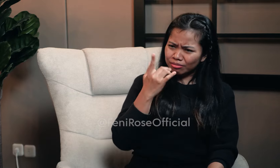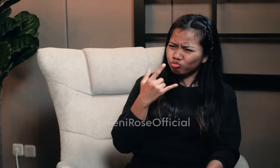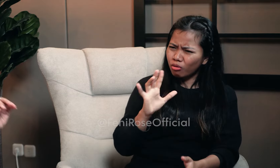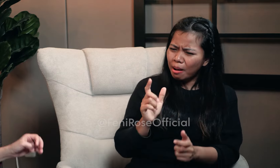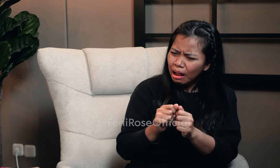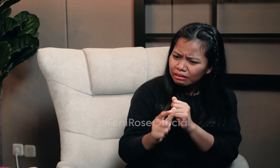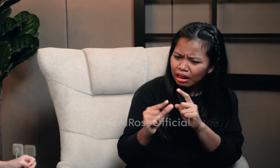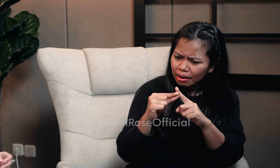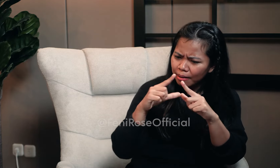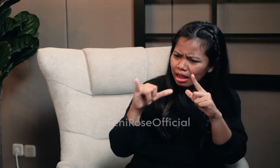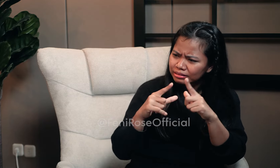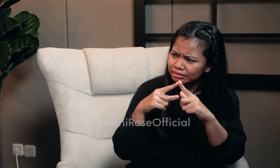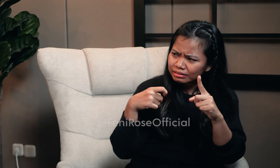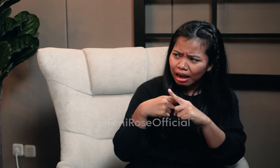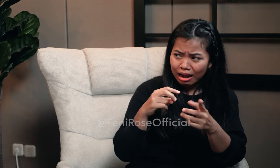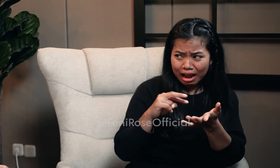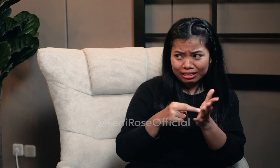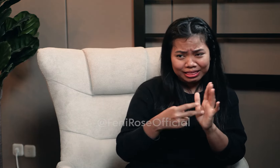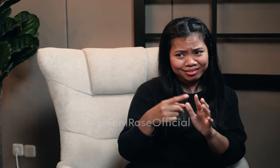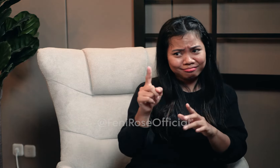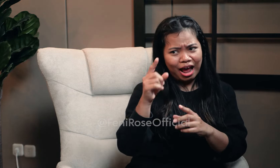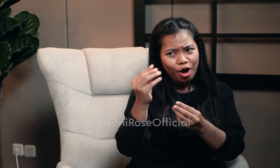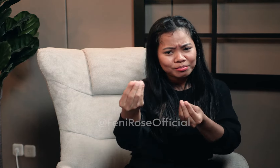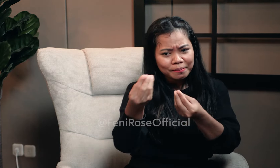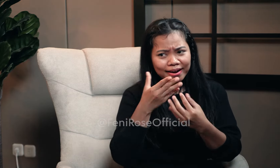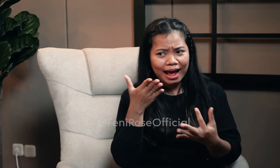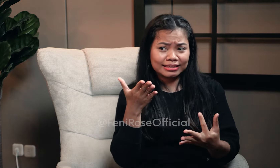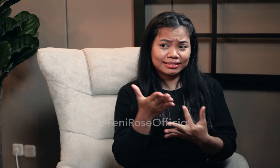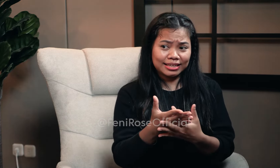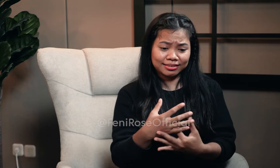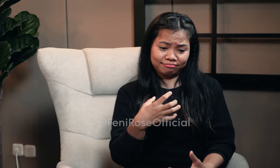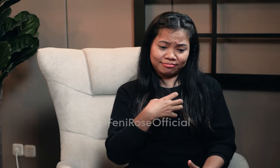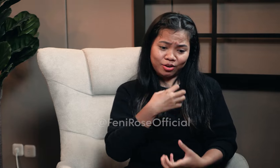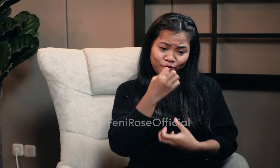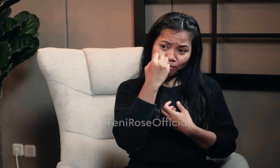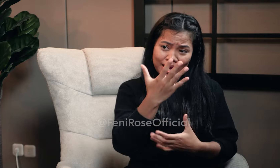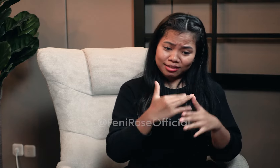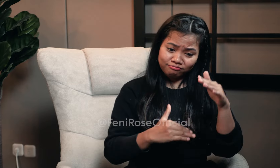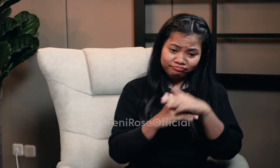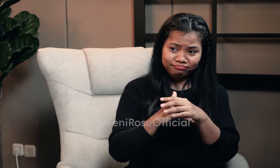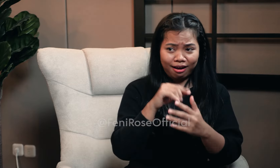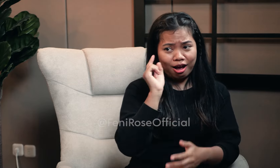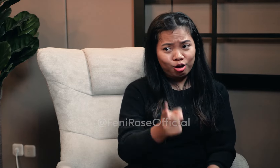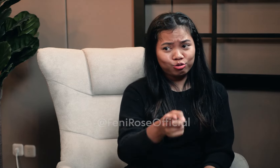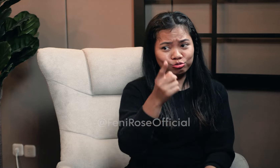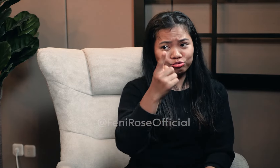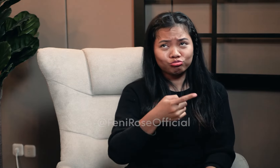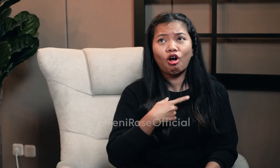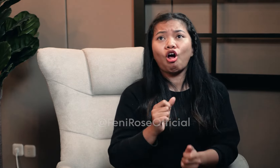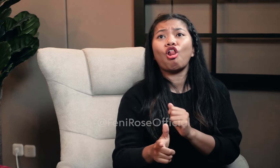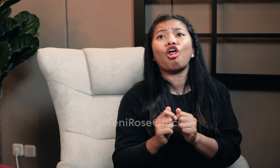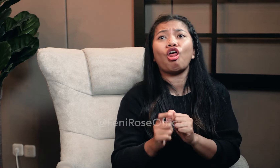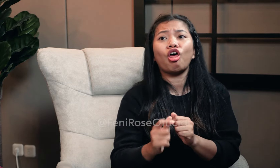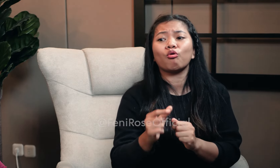sama Oke pemer ee sebetulnya kan ada anggaran ya tapi mem harus memberikan akses tapi ya terbatas ya mungkin